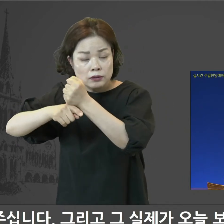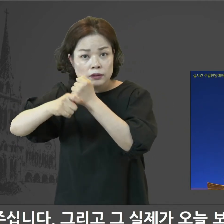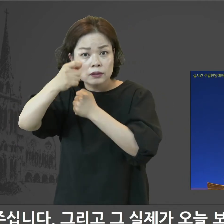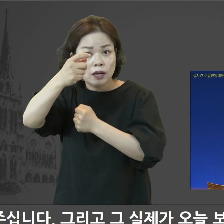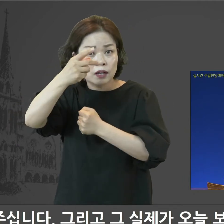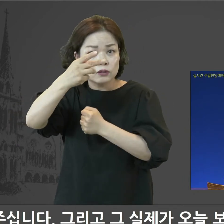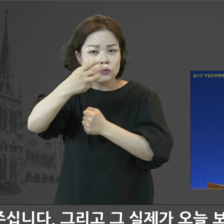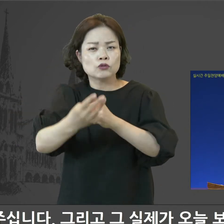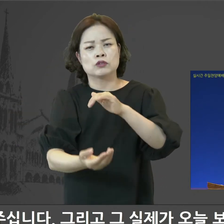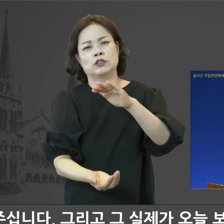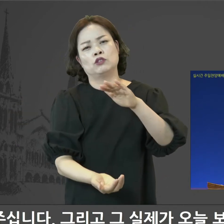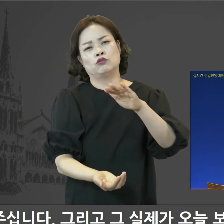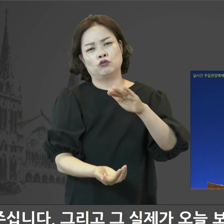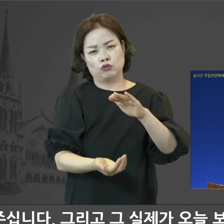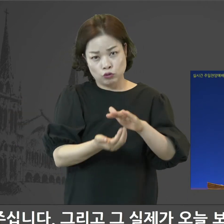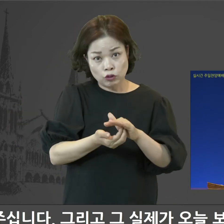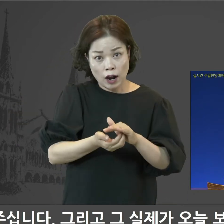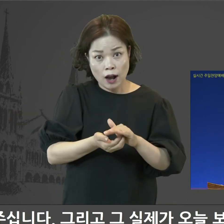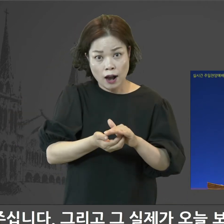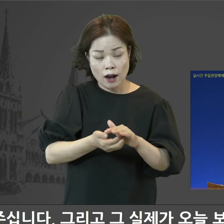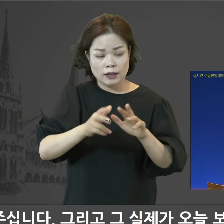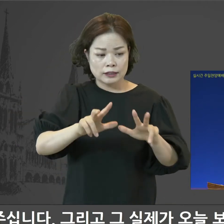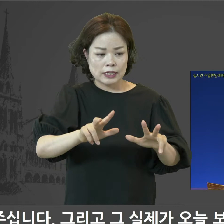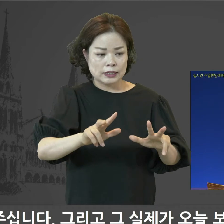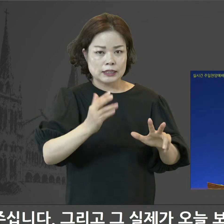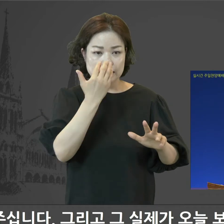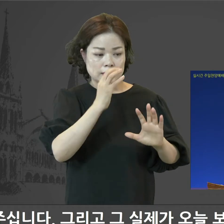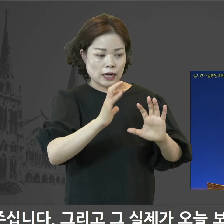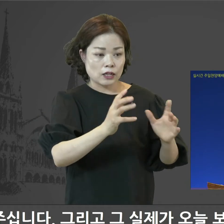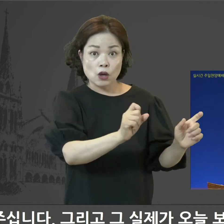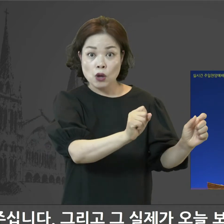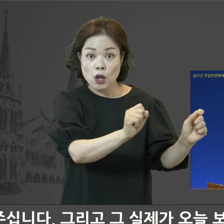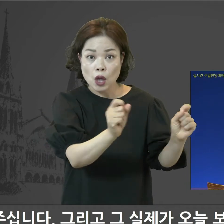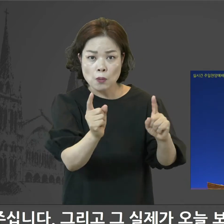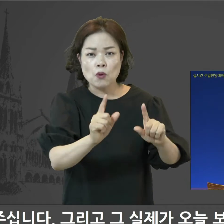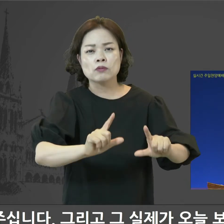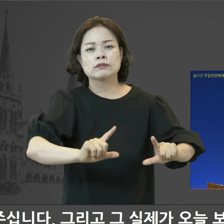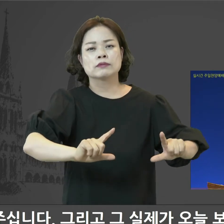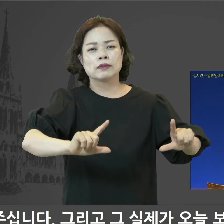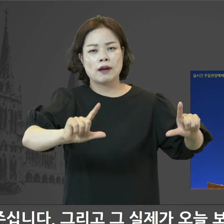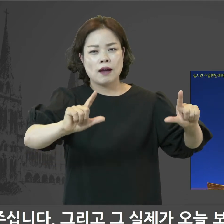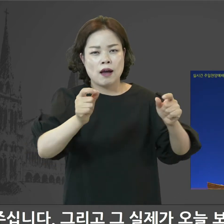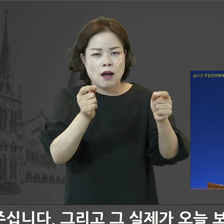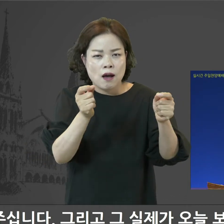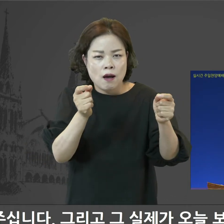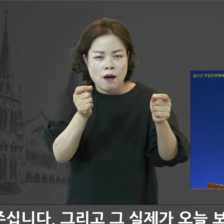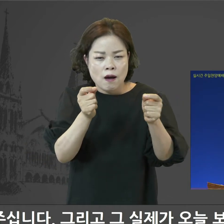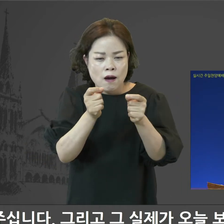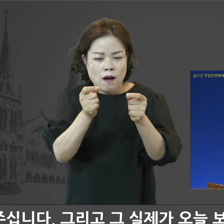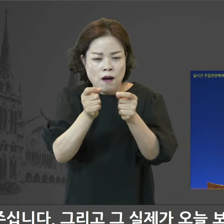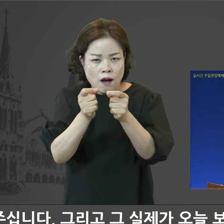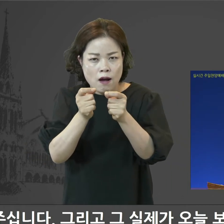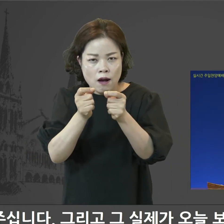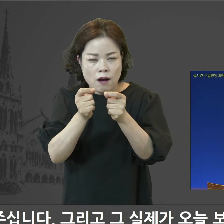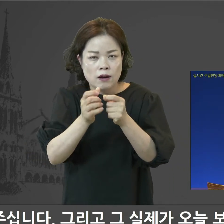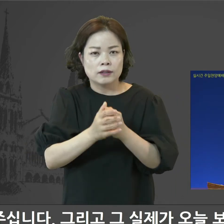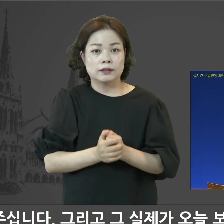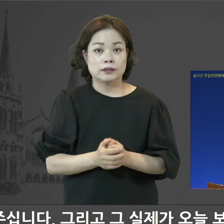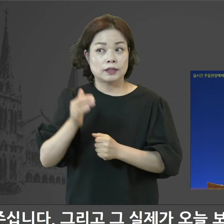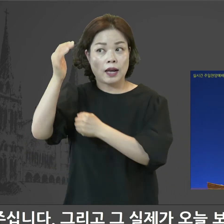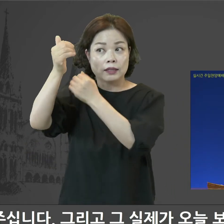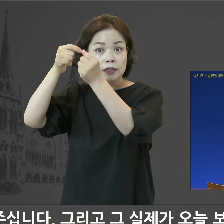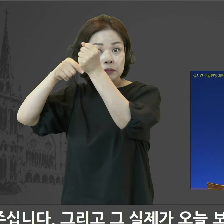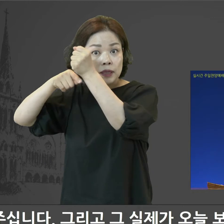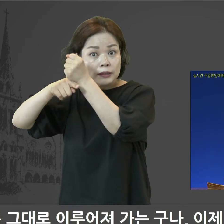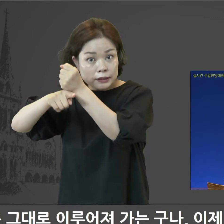하나둘 이루어져 가는구나, 이제 이스라엘 회복될 날이 더욱더 가까이 왔겠구나, 이 하나님의